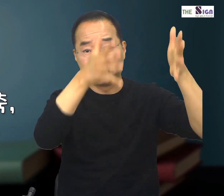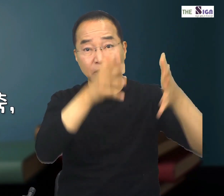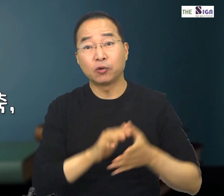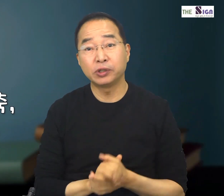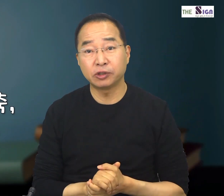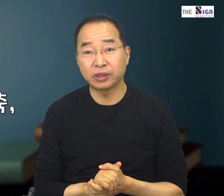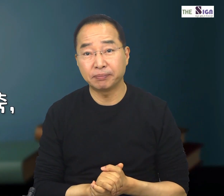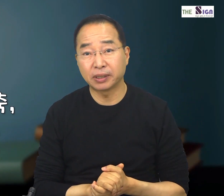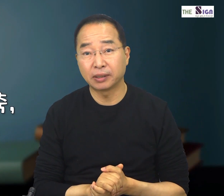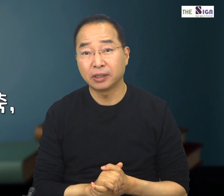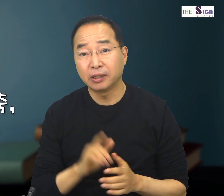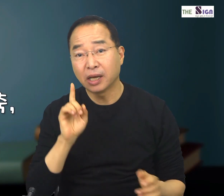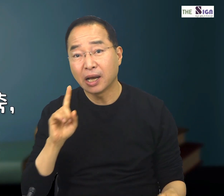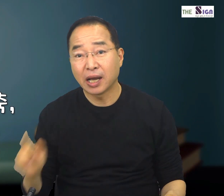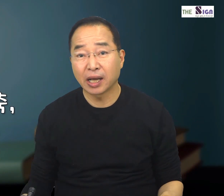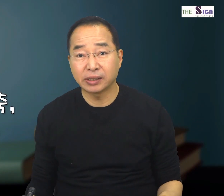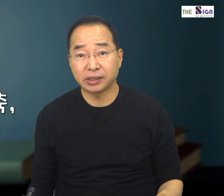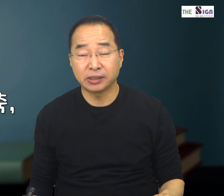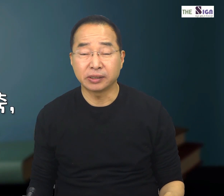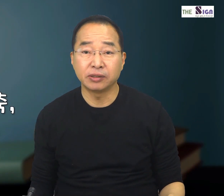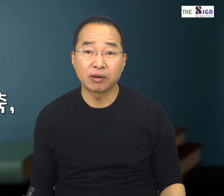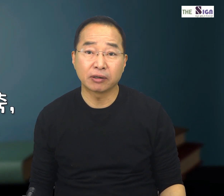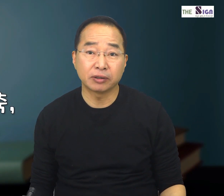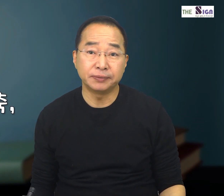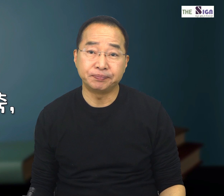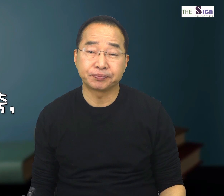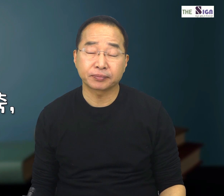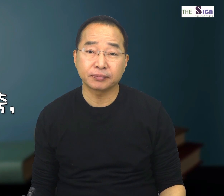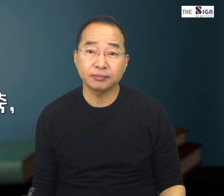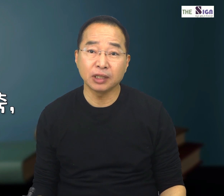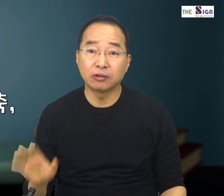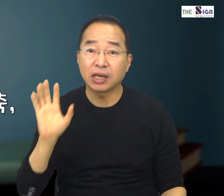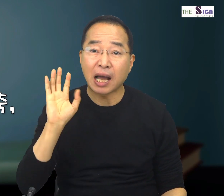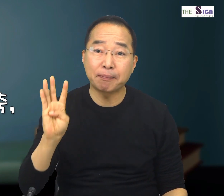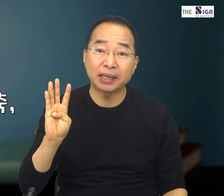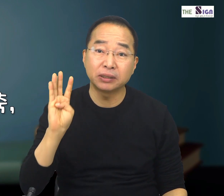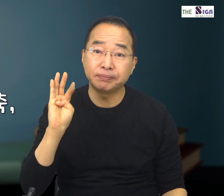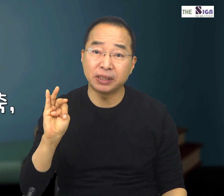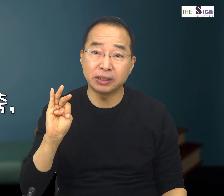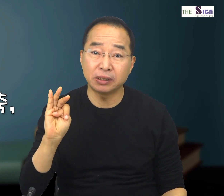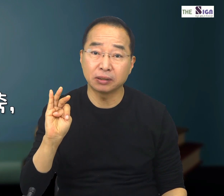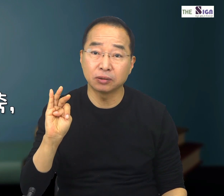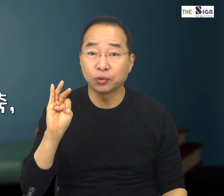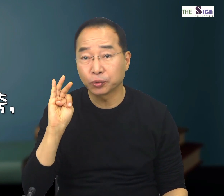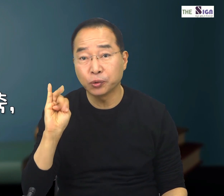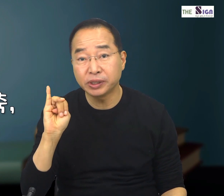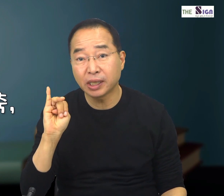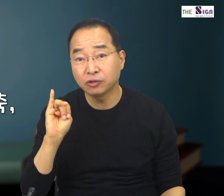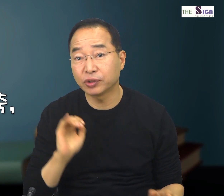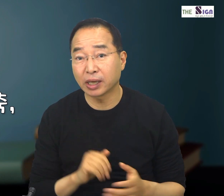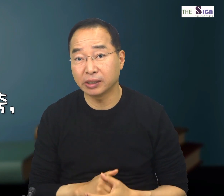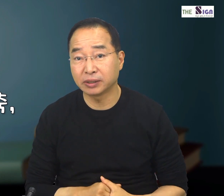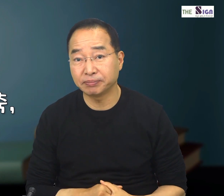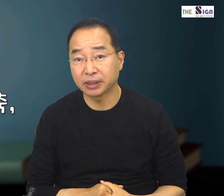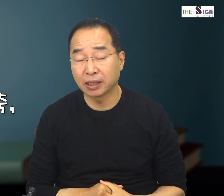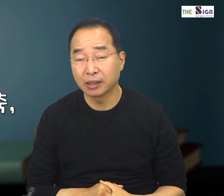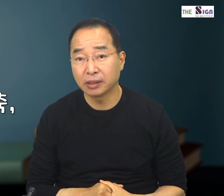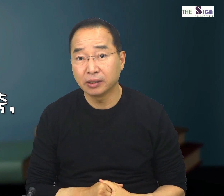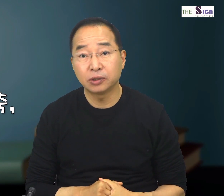이런 식으로 됩니다. 한 가지 기억할 거는 우리가 아파트 빌딩 또 도시라는 수화가 있습니다. 이